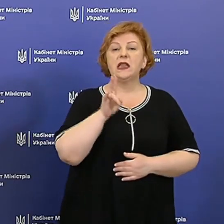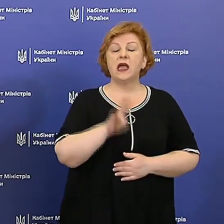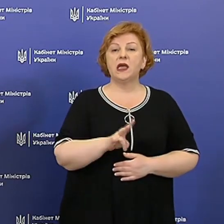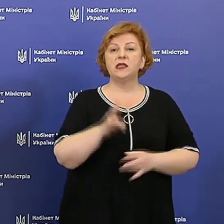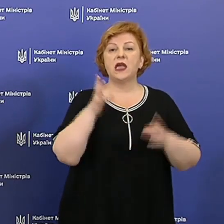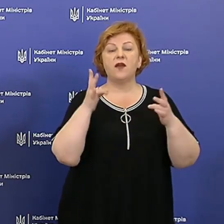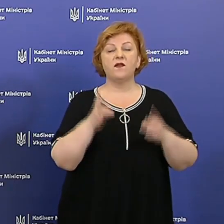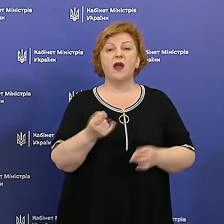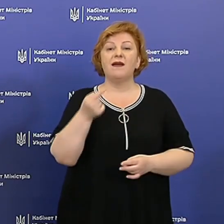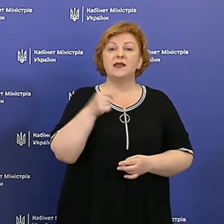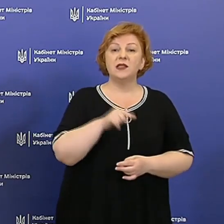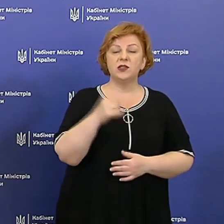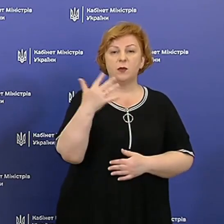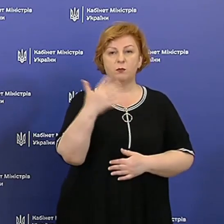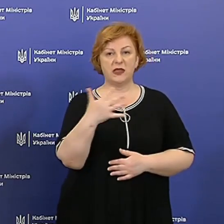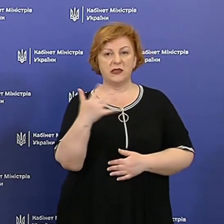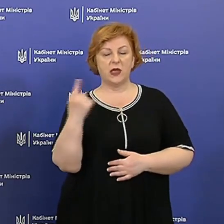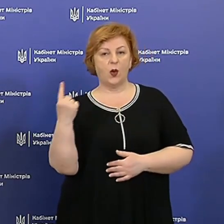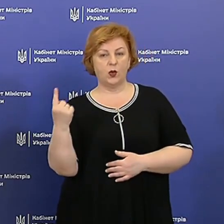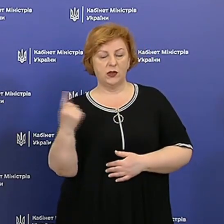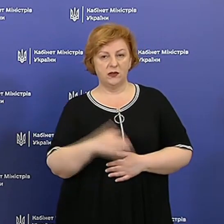випадків 1051.